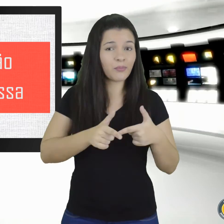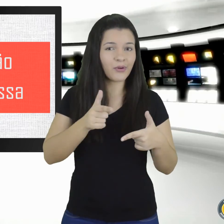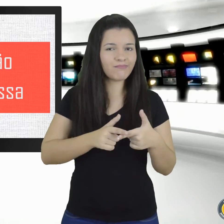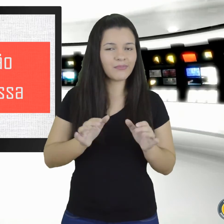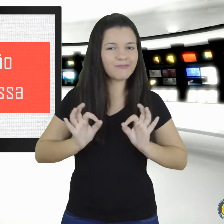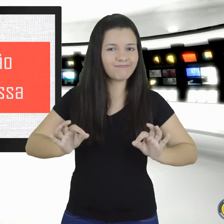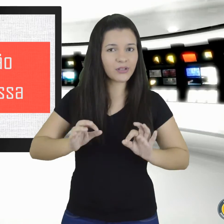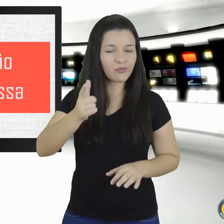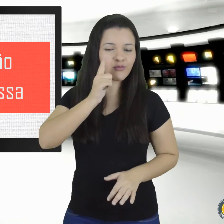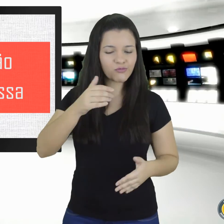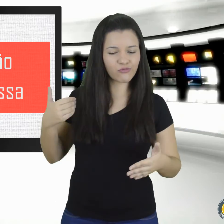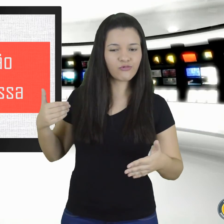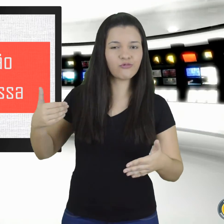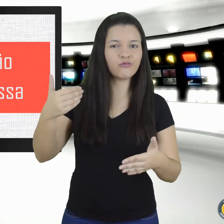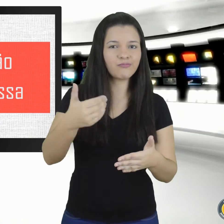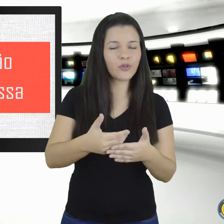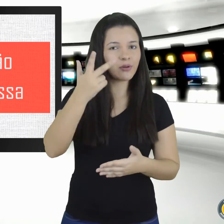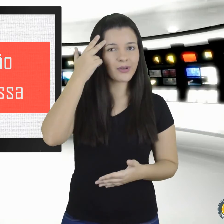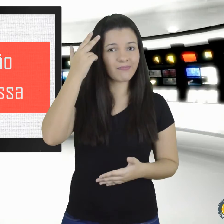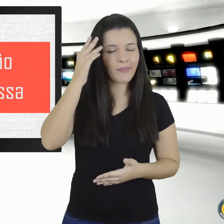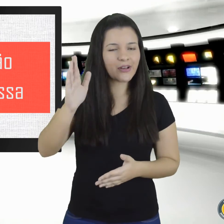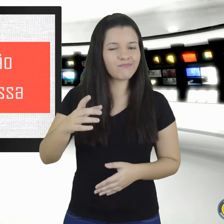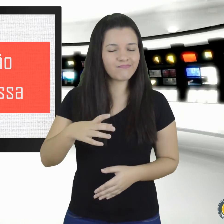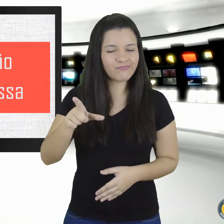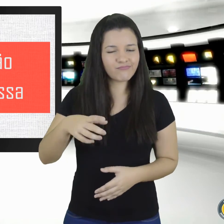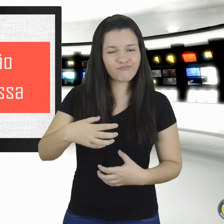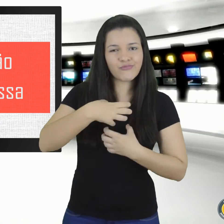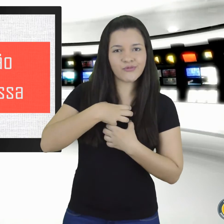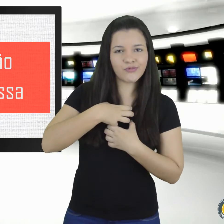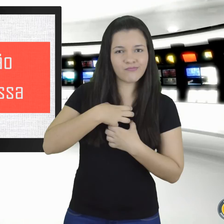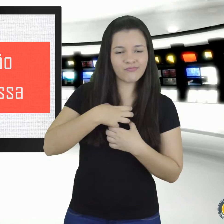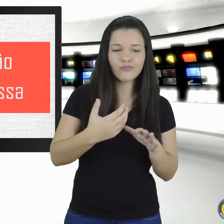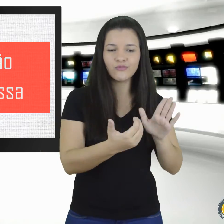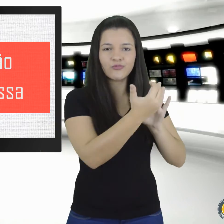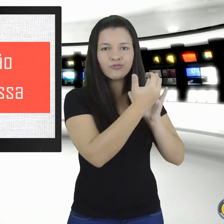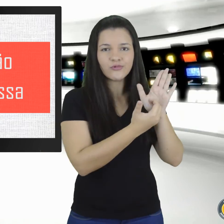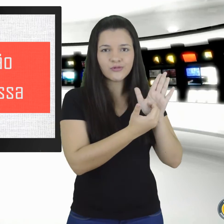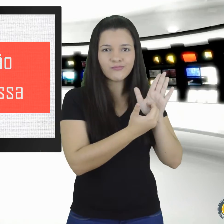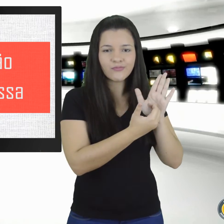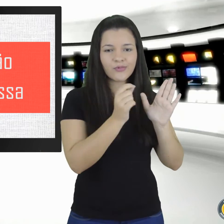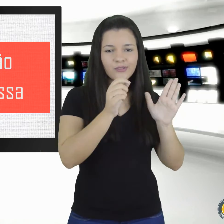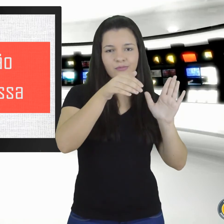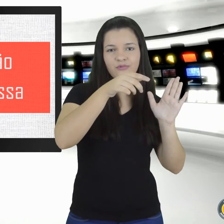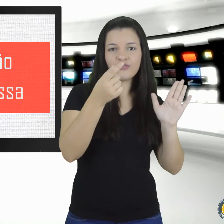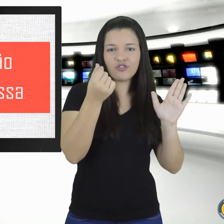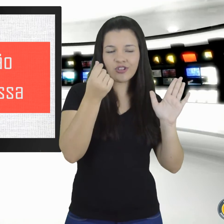já sentimos a queda nas doações, especialmente de pessoas jurídicas. A entidade